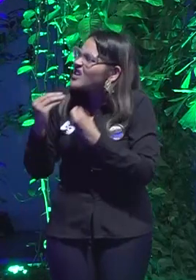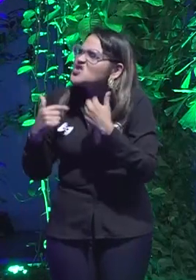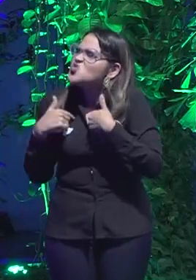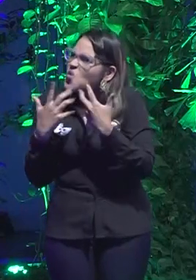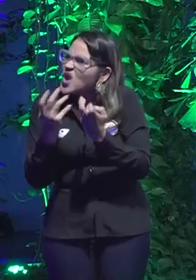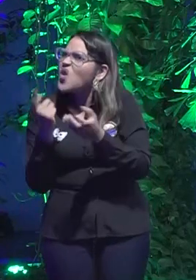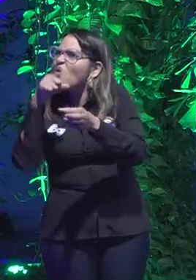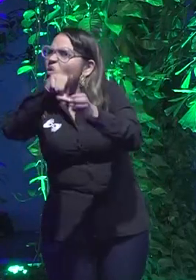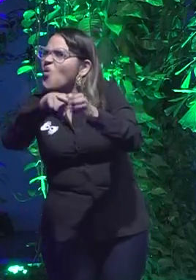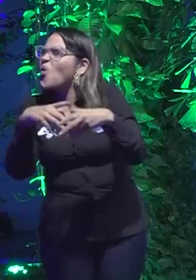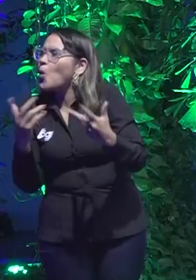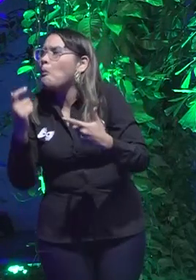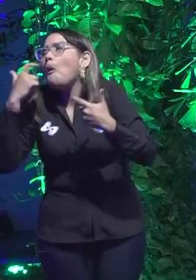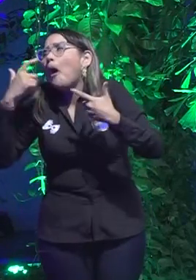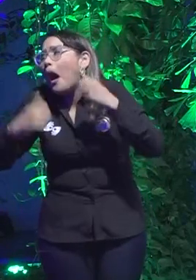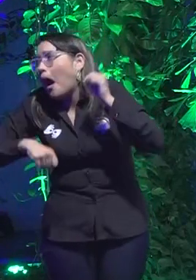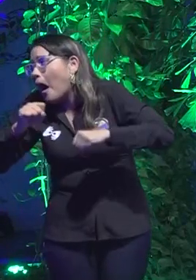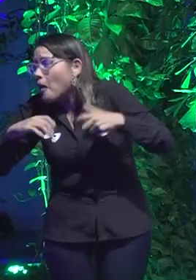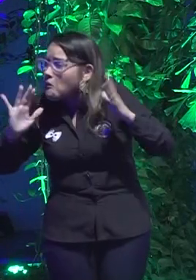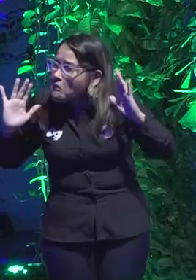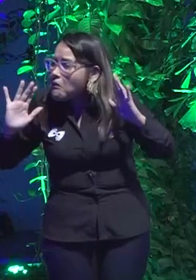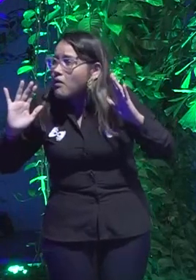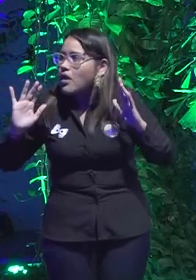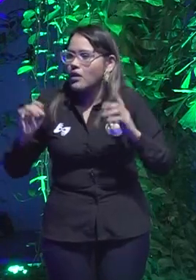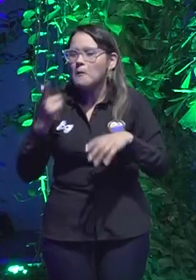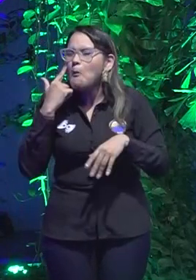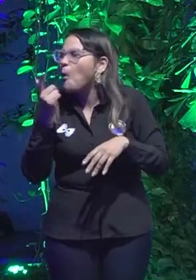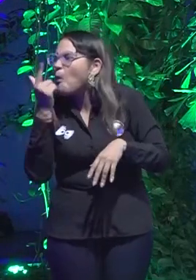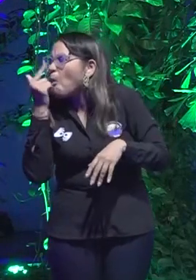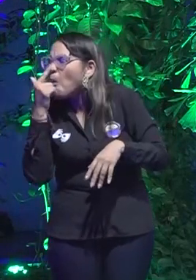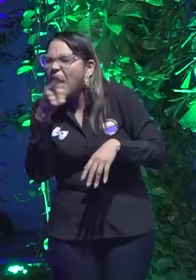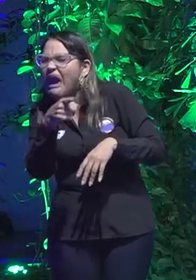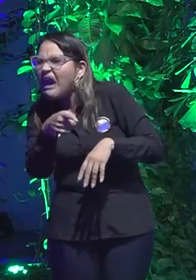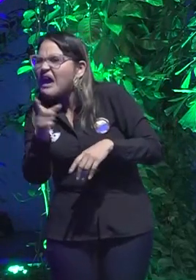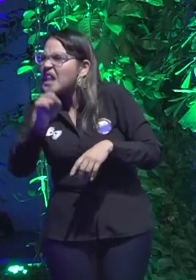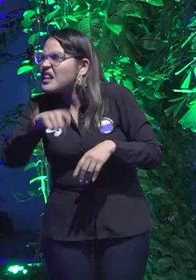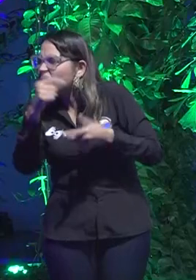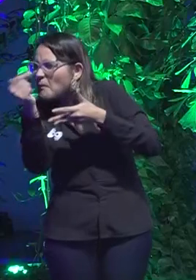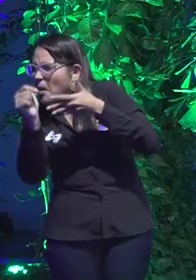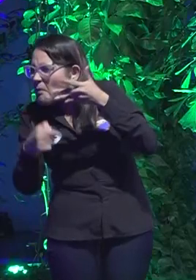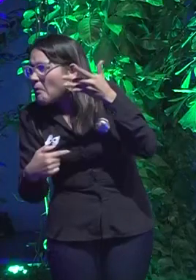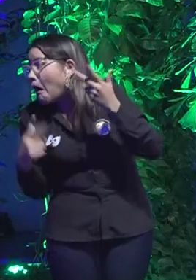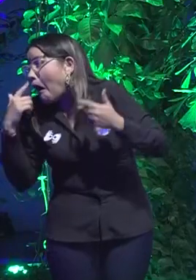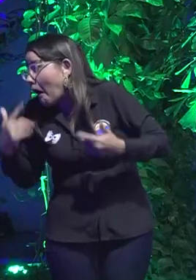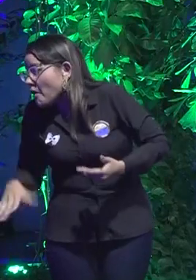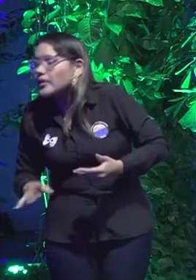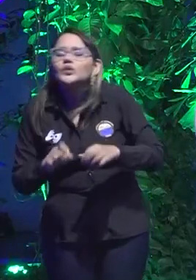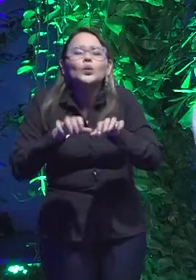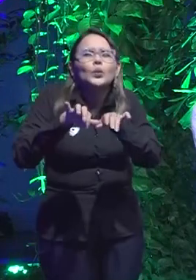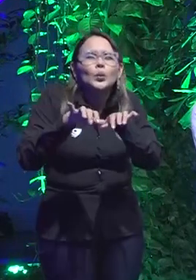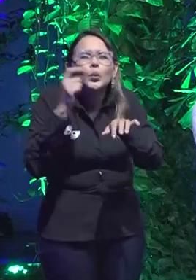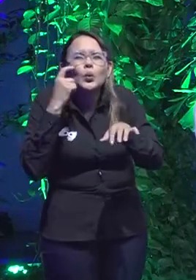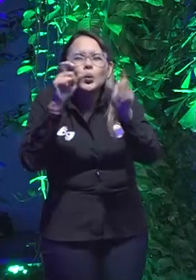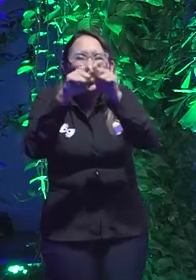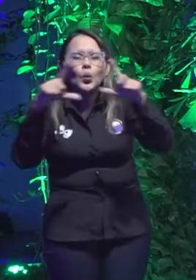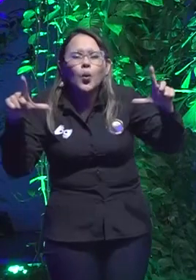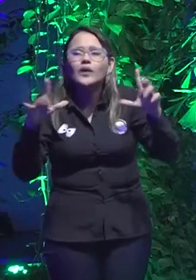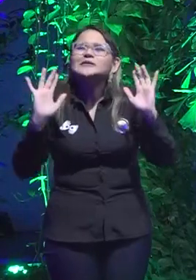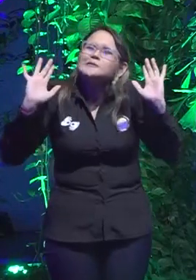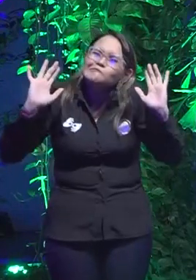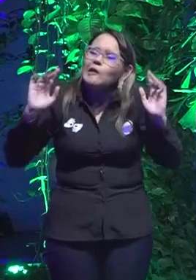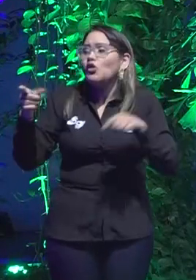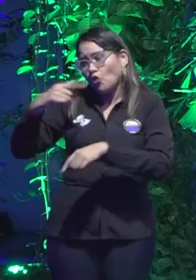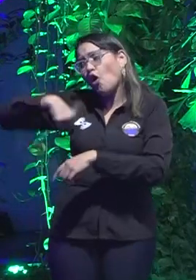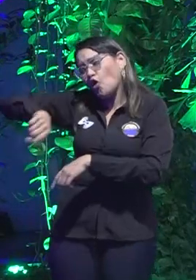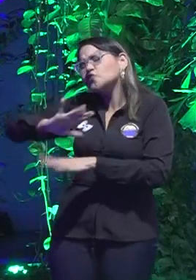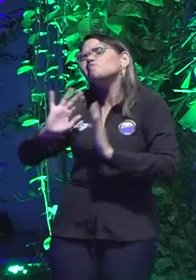creo que de pronto somos capaces, de pronto no lo logremos, pero no vale, vale la pena intentarlo. Somos una universidad pequeña,